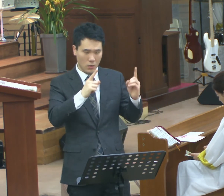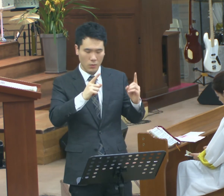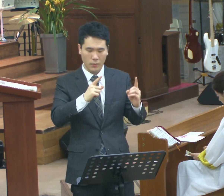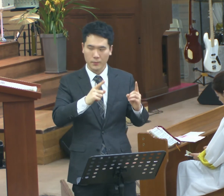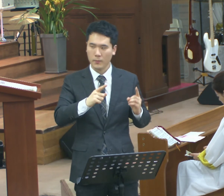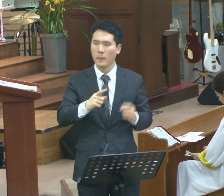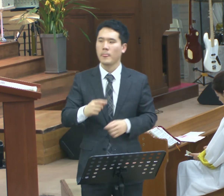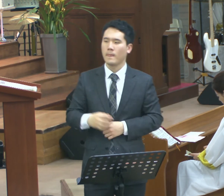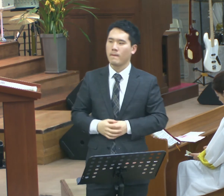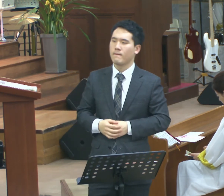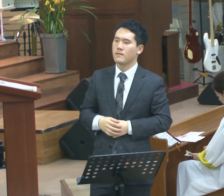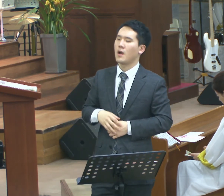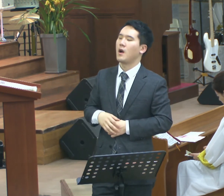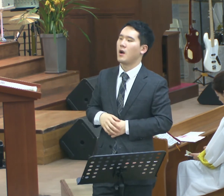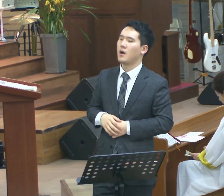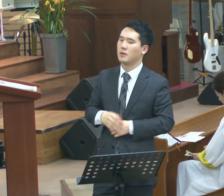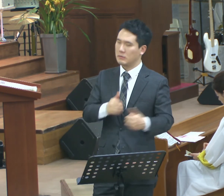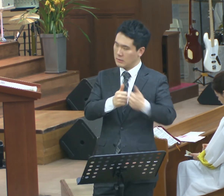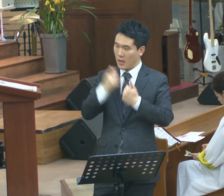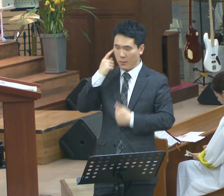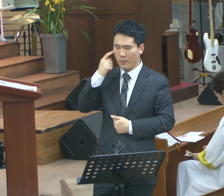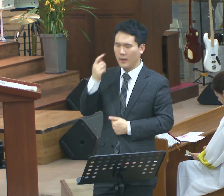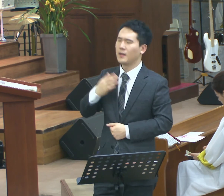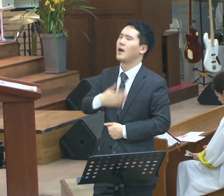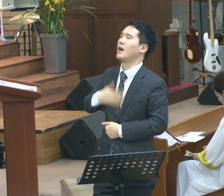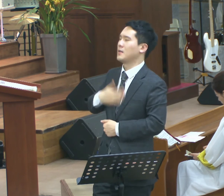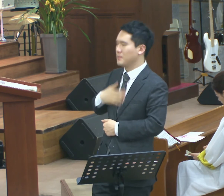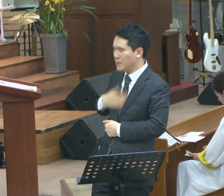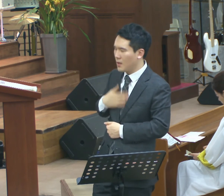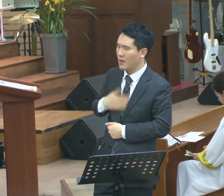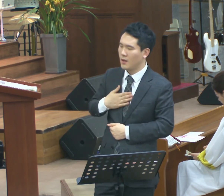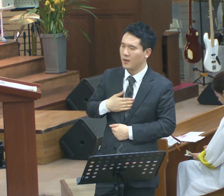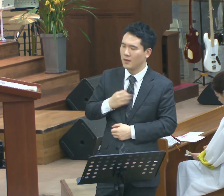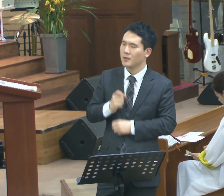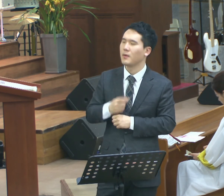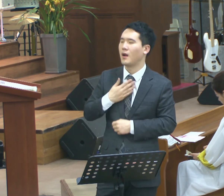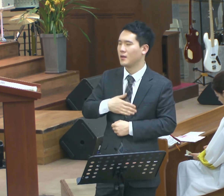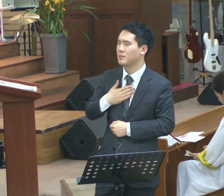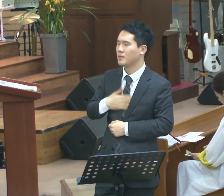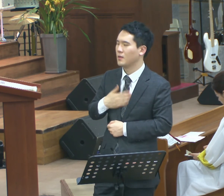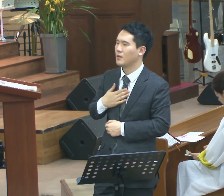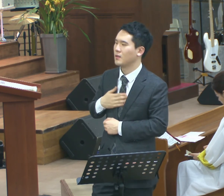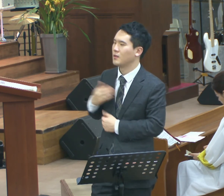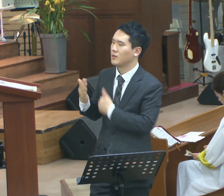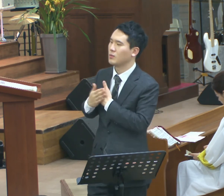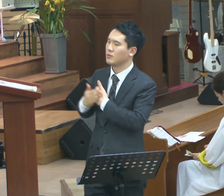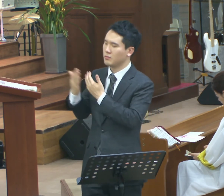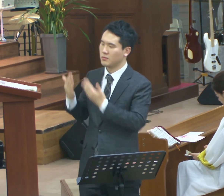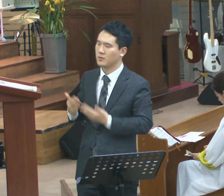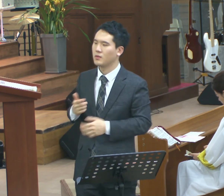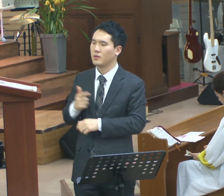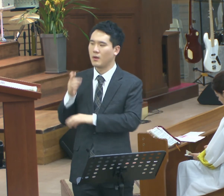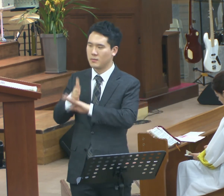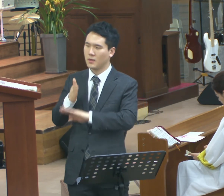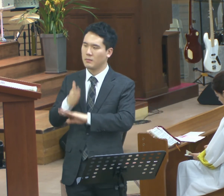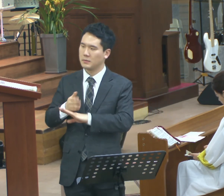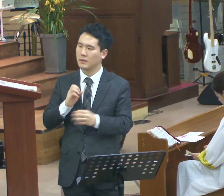따라합시다. 네, 이럴 줄 알았습니다. 그렇게 반응하면 얼마나 좋겠어요. 그것이 주님이 우리에게 기대하시는